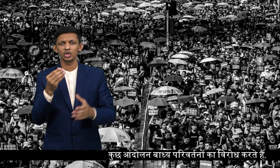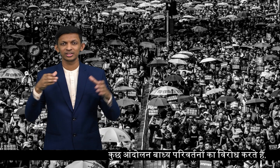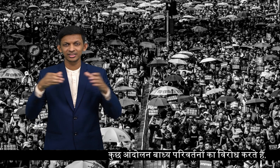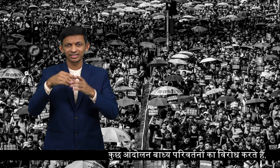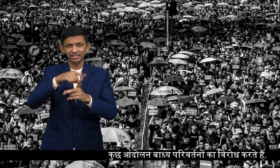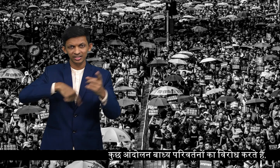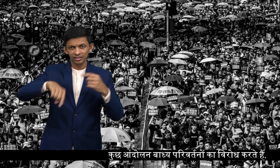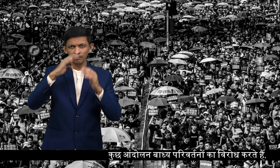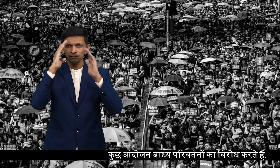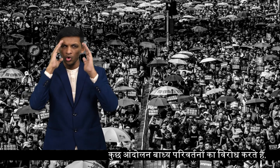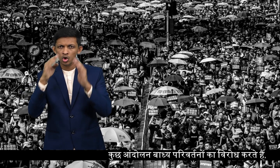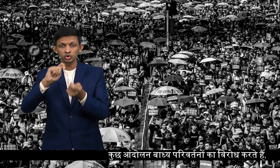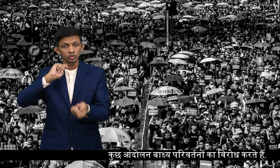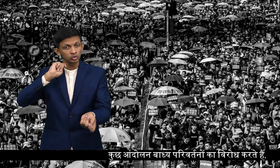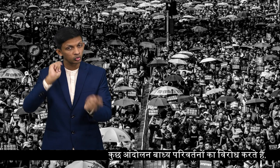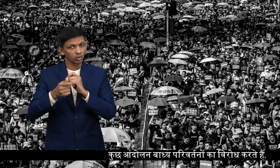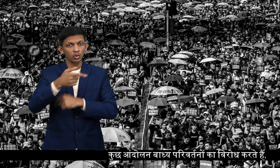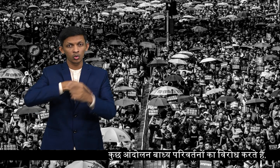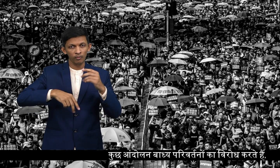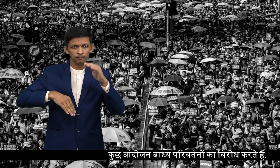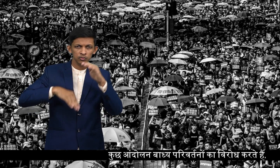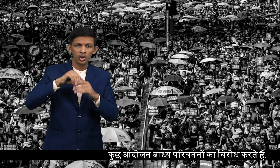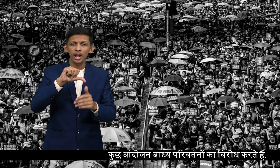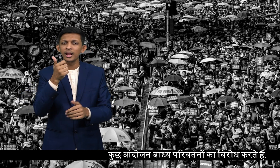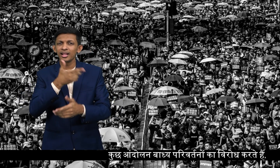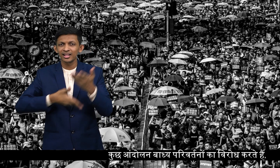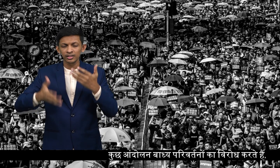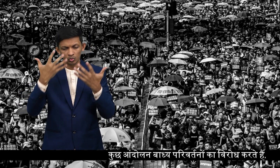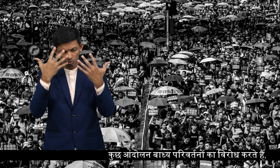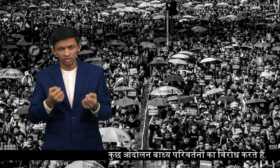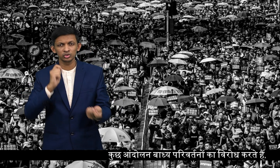कुछ आंदोलन बाध्य परिवर्तनों का विरोध करते हैं,